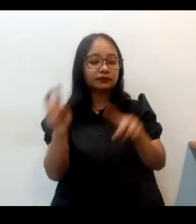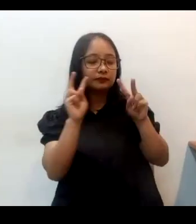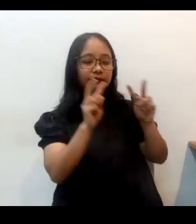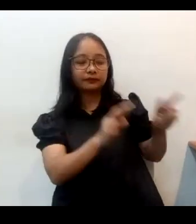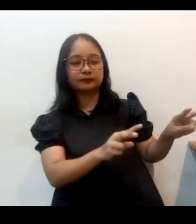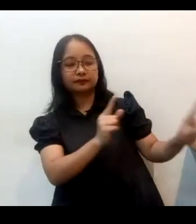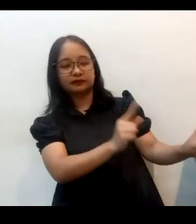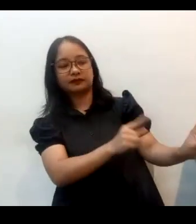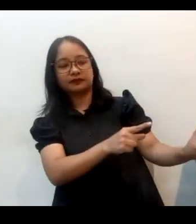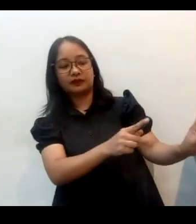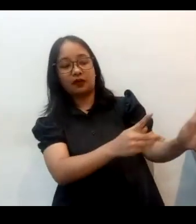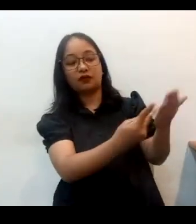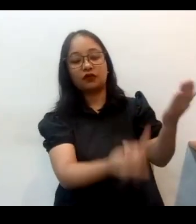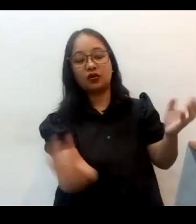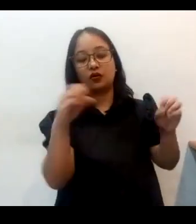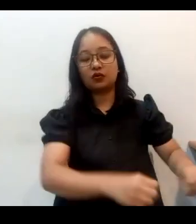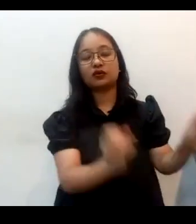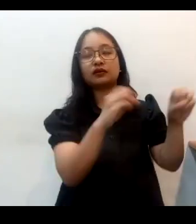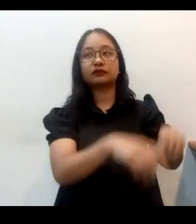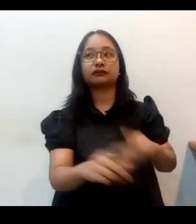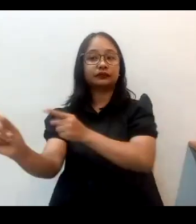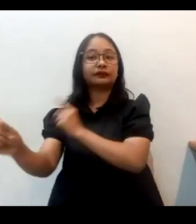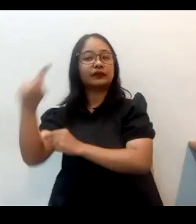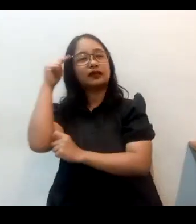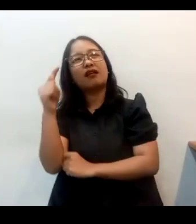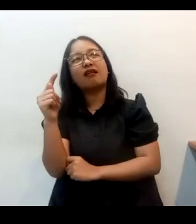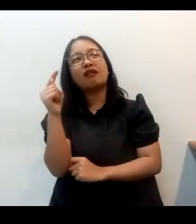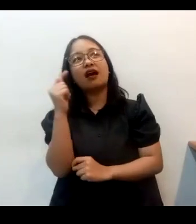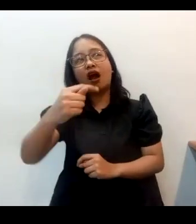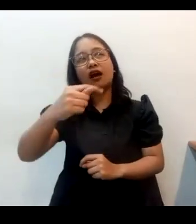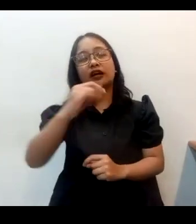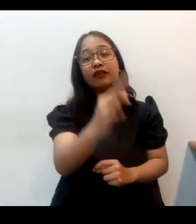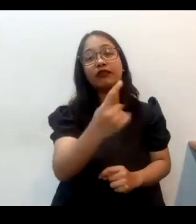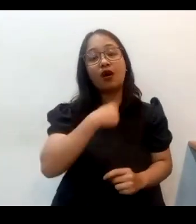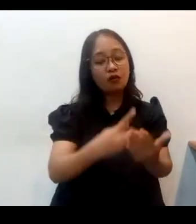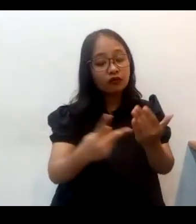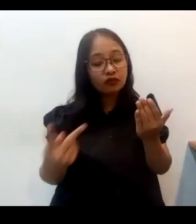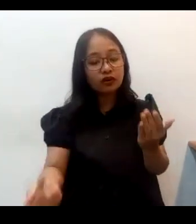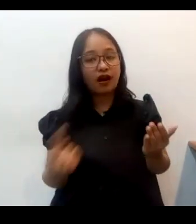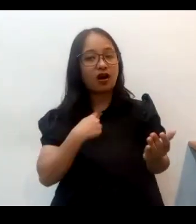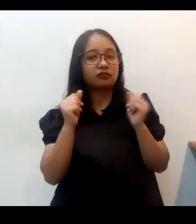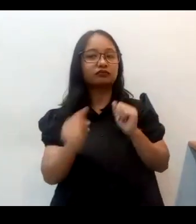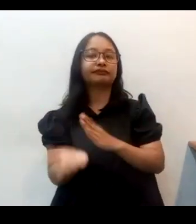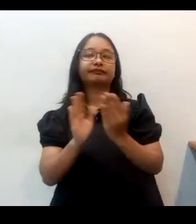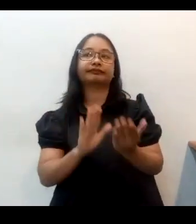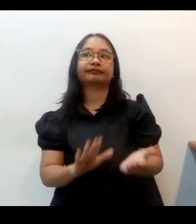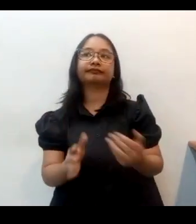ocean, maybe I'll die. Kapag ka nahulog ako sa karagatan, maaari mamamatay ako. He just look at this man is